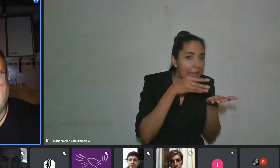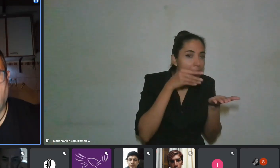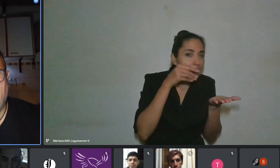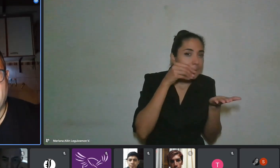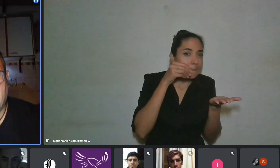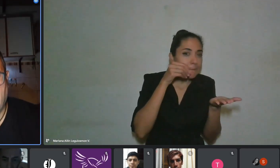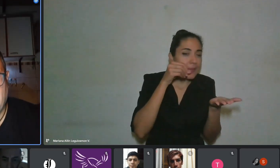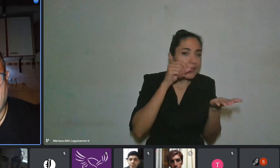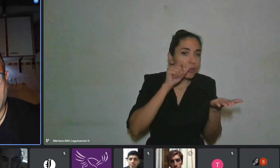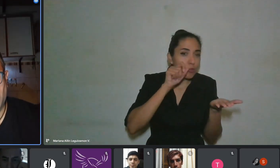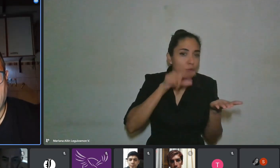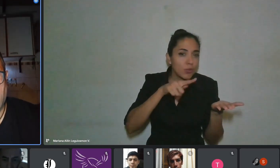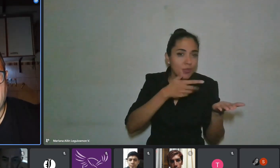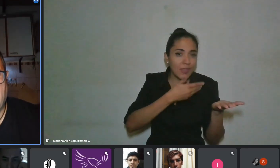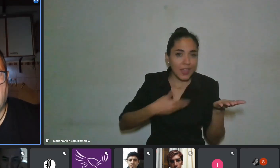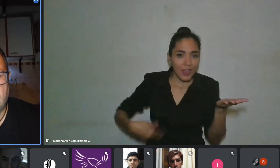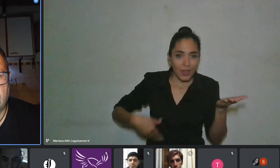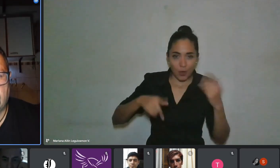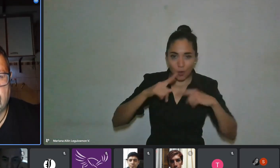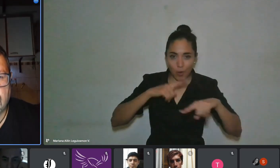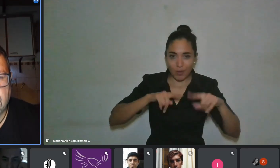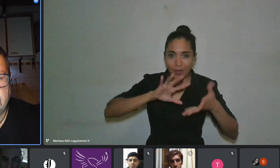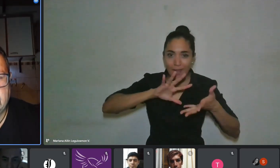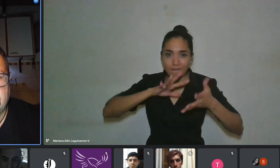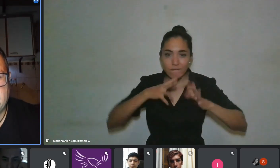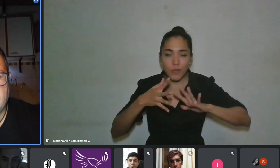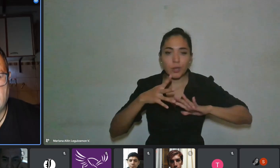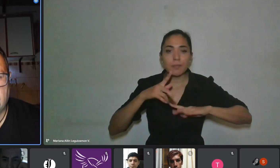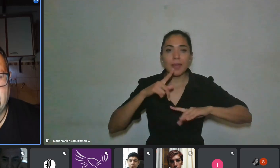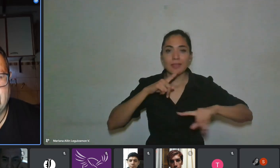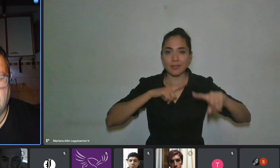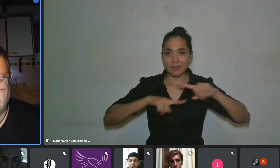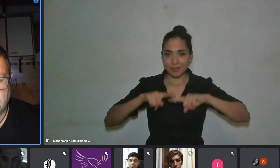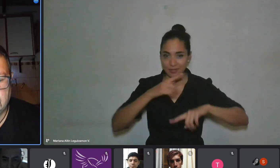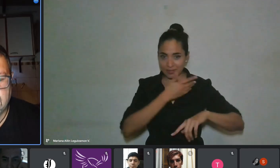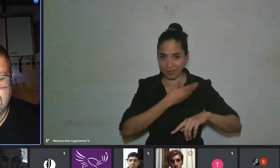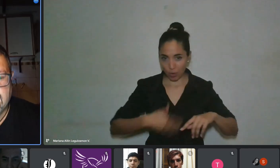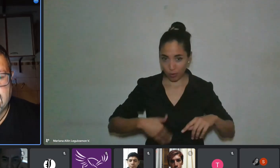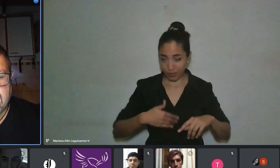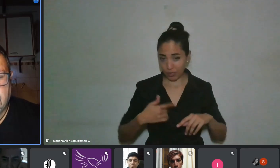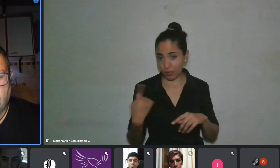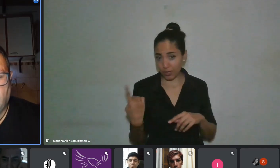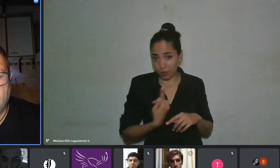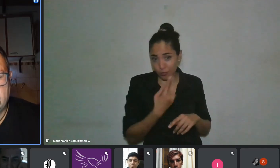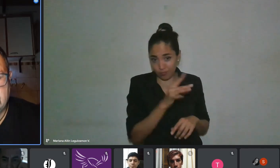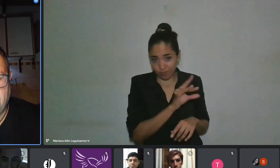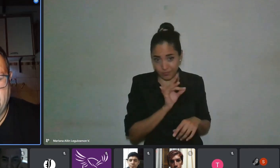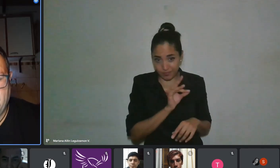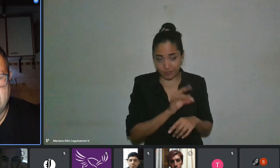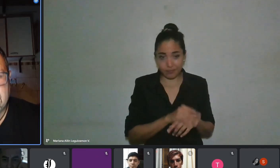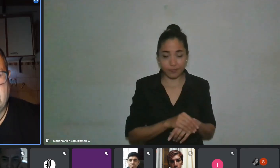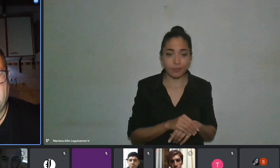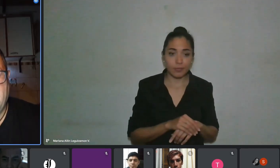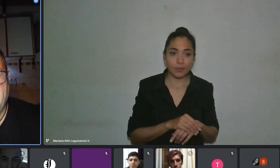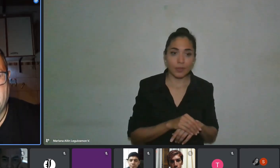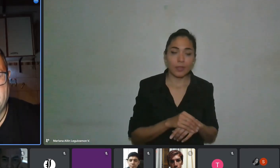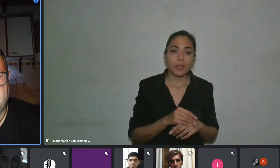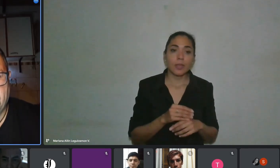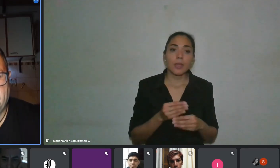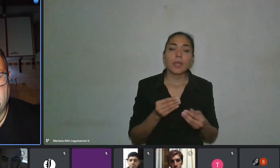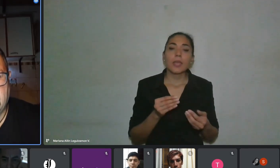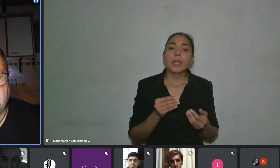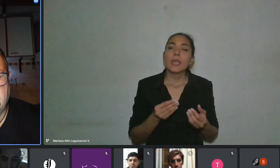del gobierno, de la forma de gobierno que nosotros elegimos. ¿Cómo se la plasma? Se la